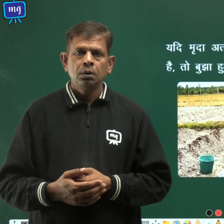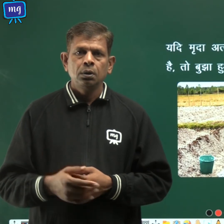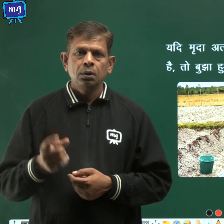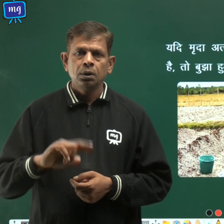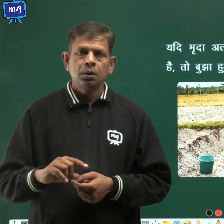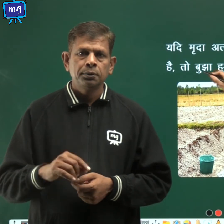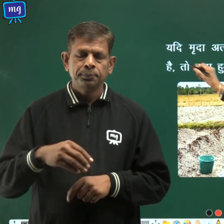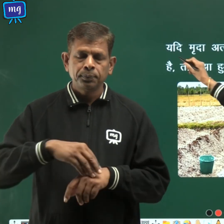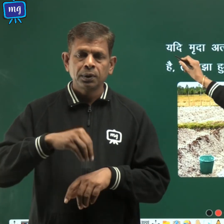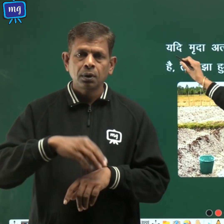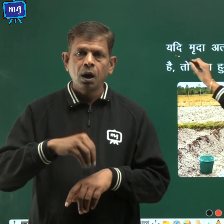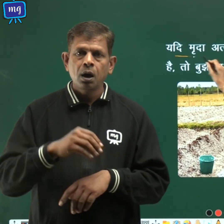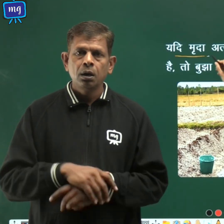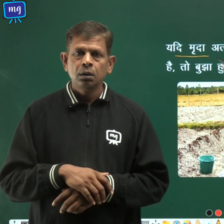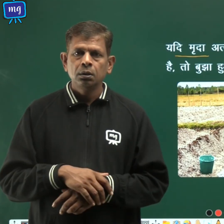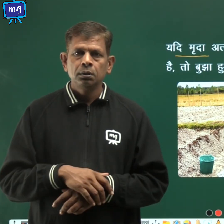यदि मृदा